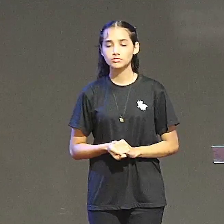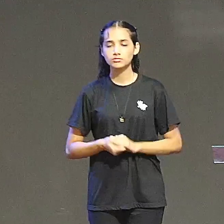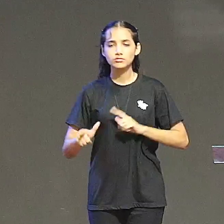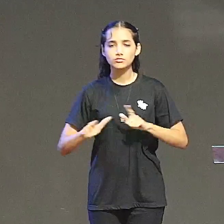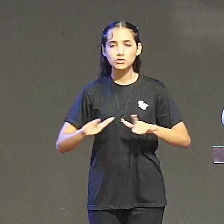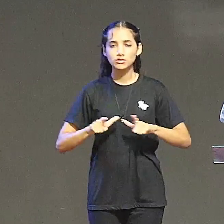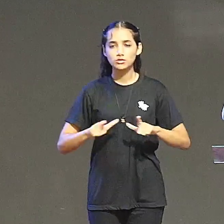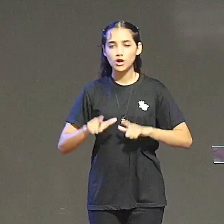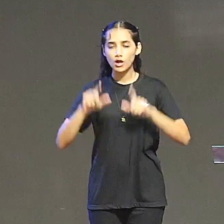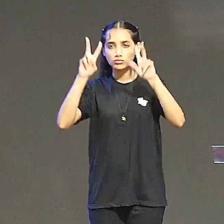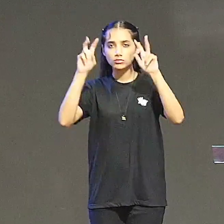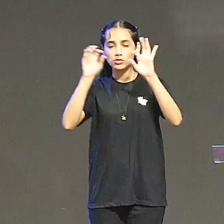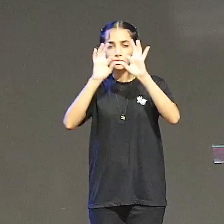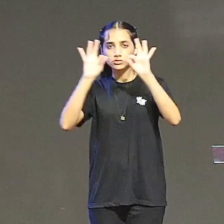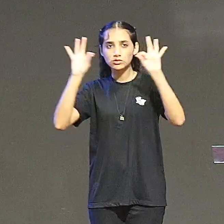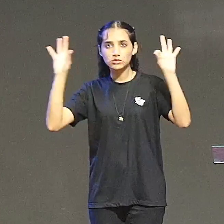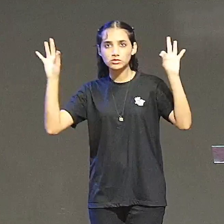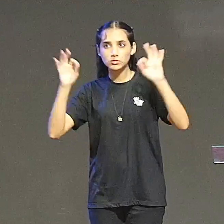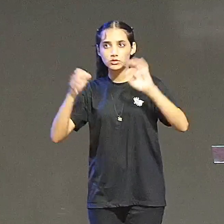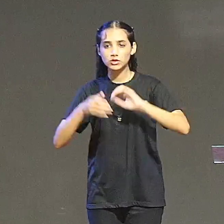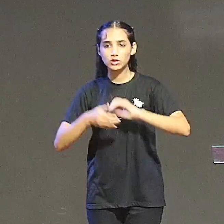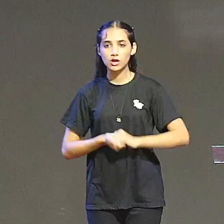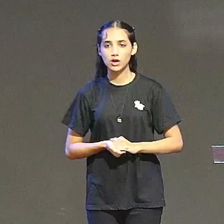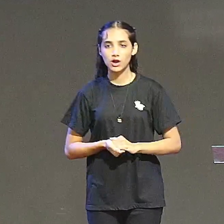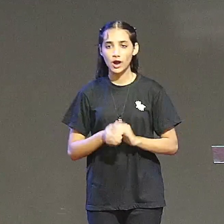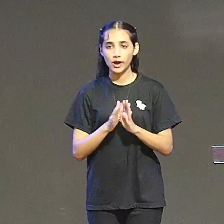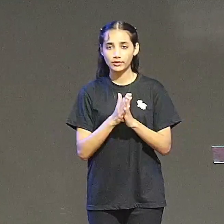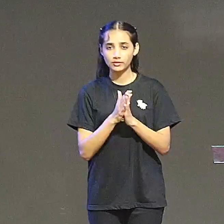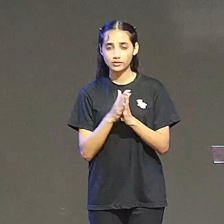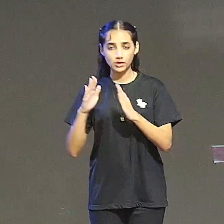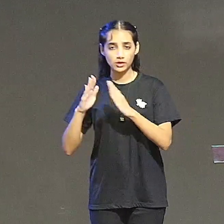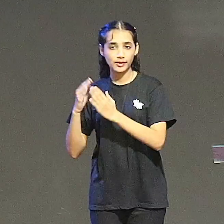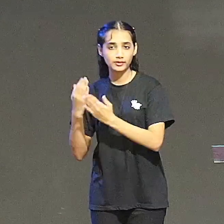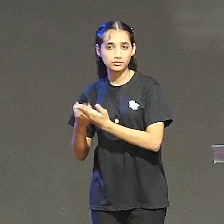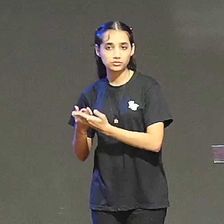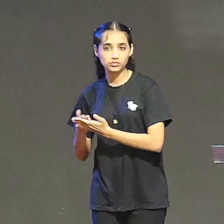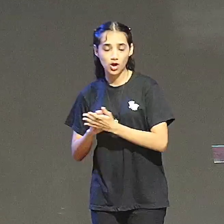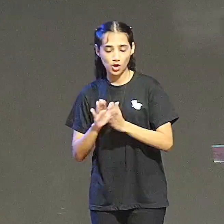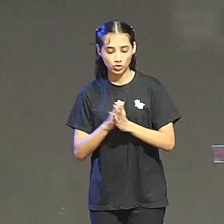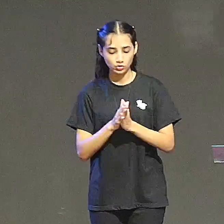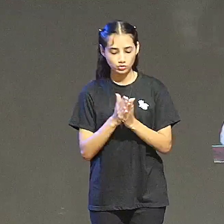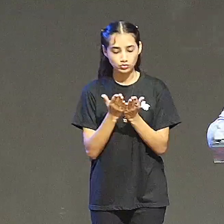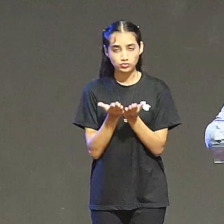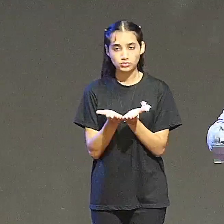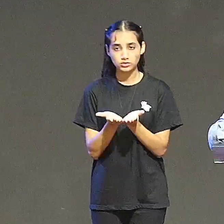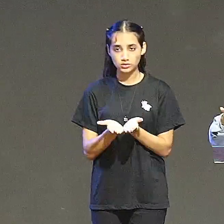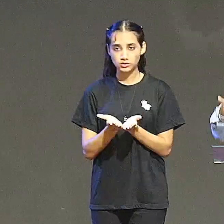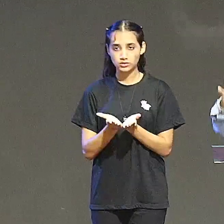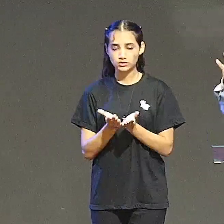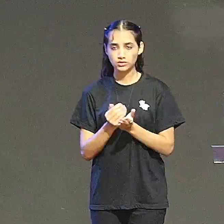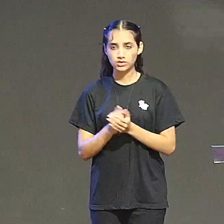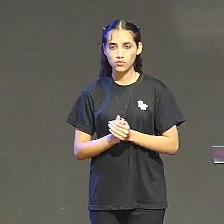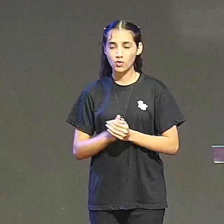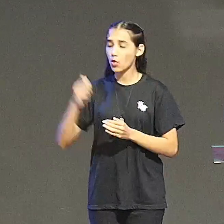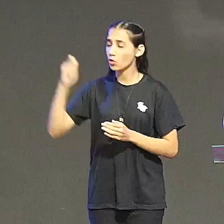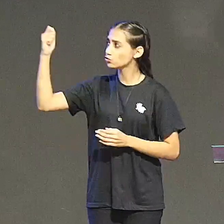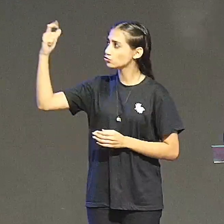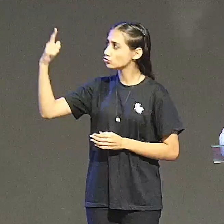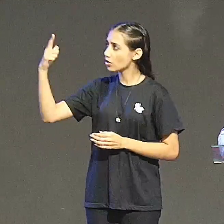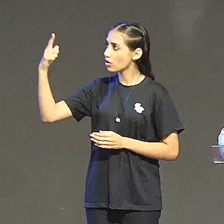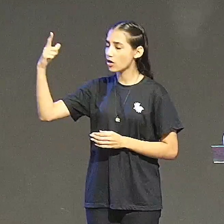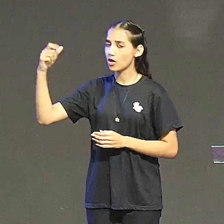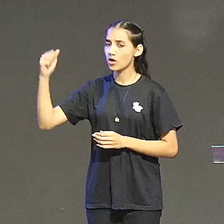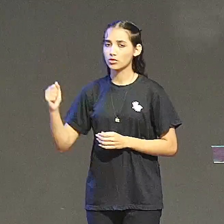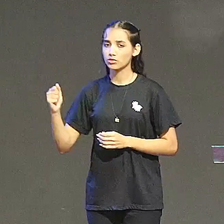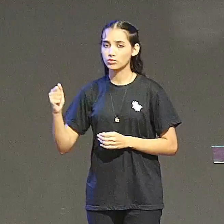solar e tá o sol do tamanho de uma bola de futebol e a terra do tamanho de uma bolinha de good mas não é assim é porque tem que caber tudo numa